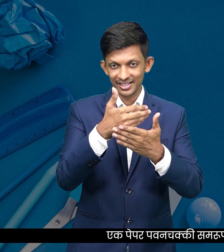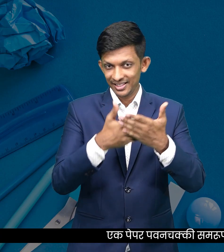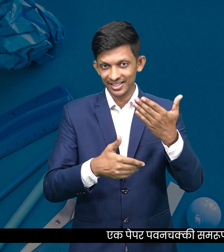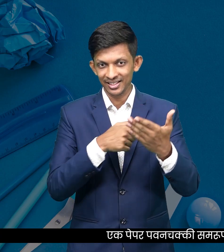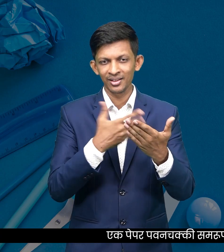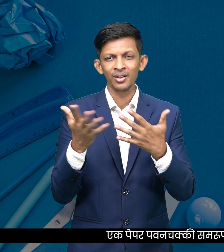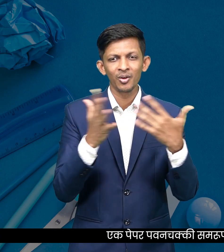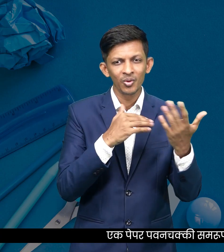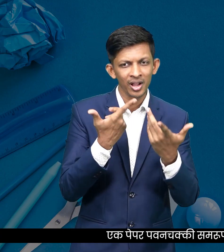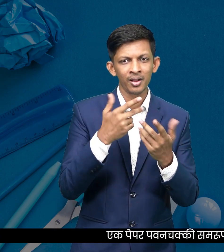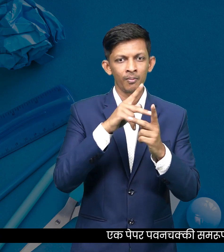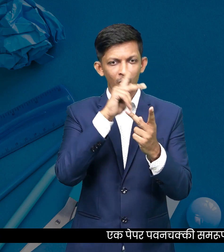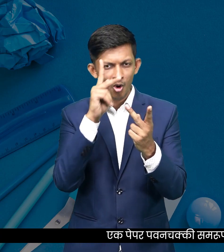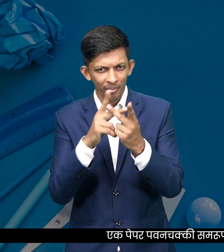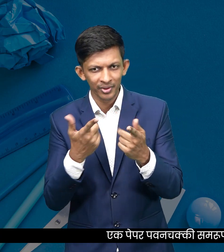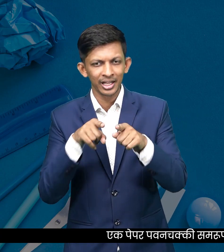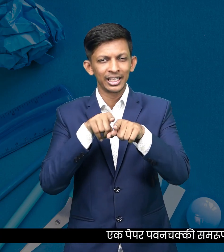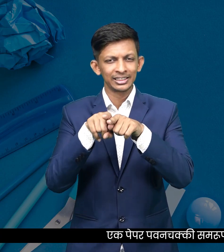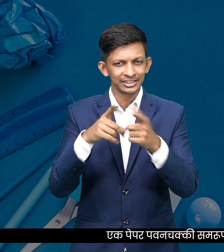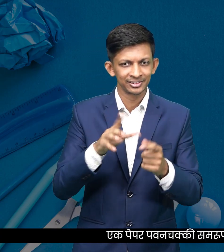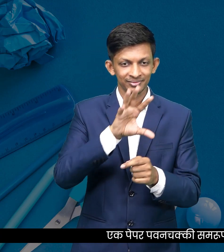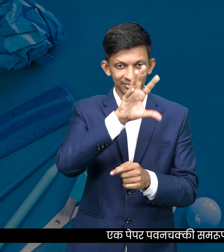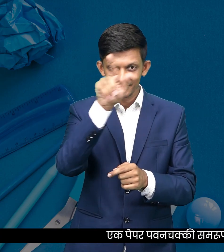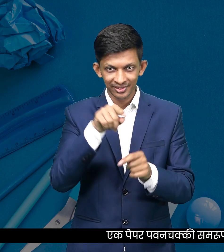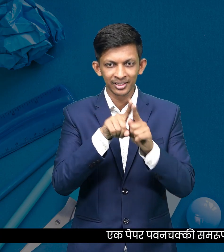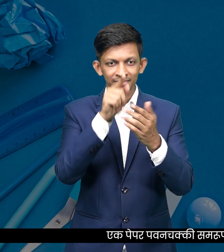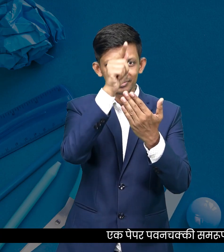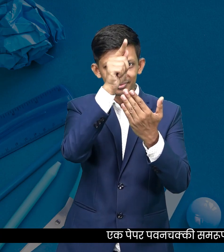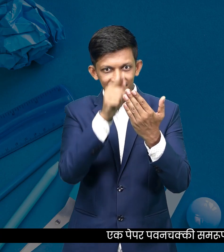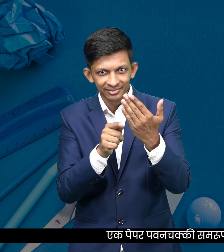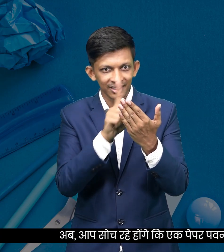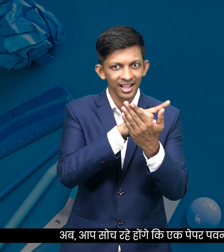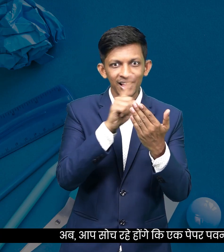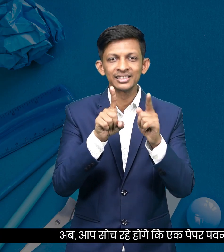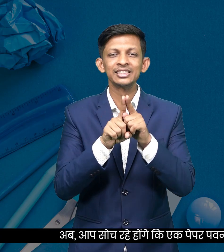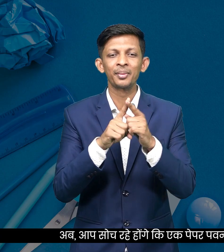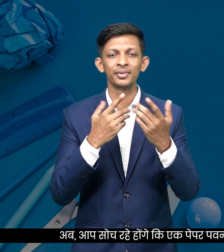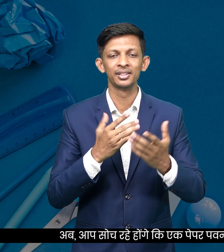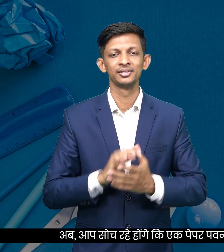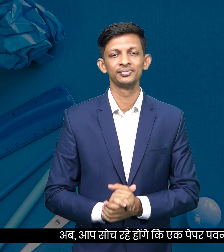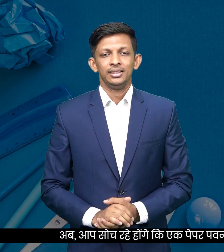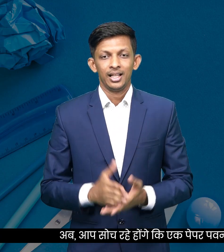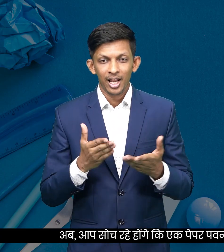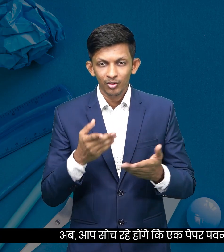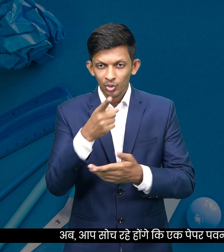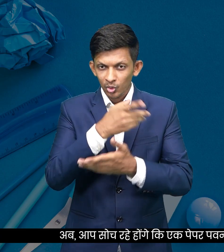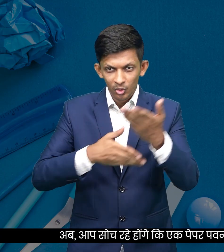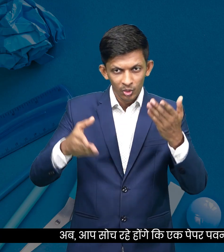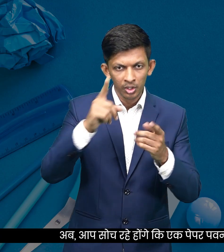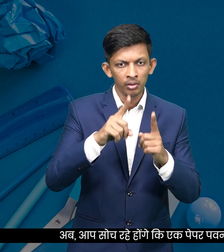एक पेपर पवनचक्की समरूपता का एक आदर्श उदाहरण है। अब आप सोच रहे होंगे कि एक